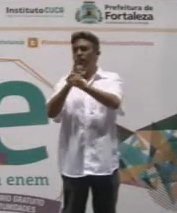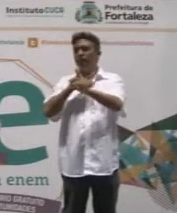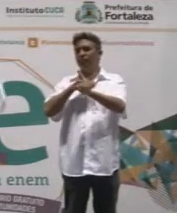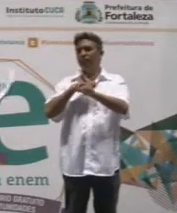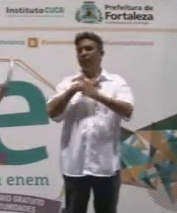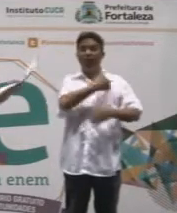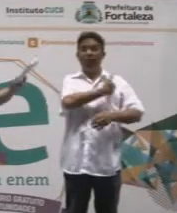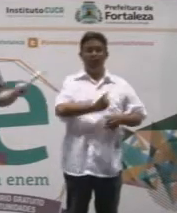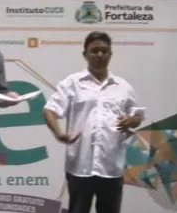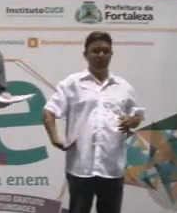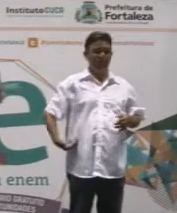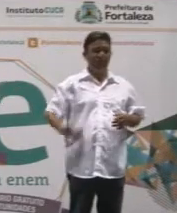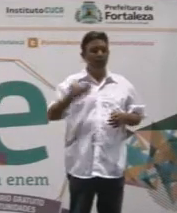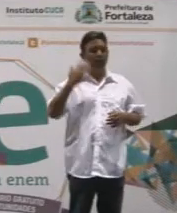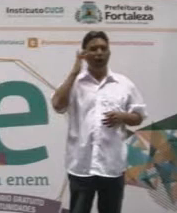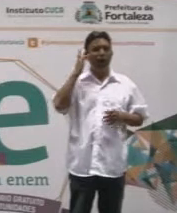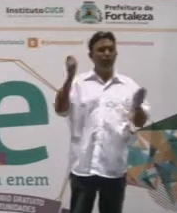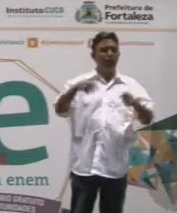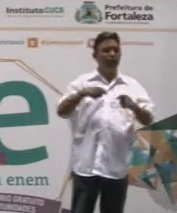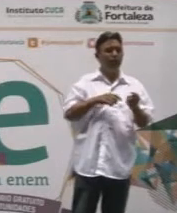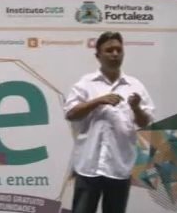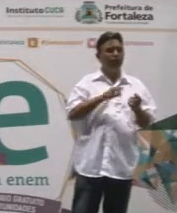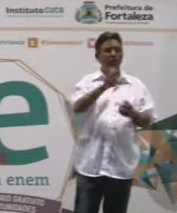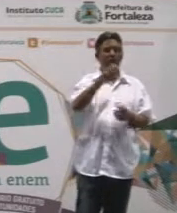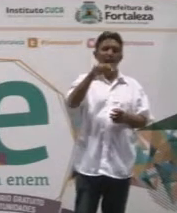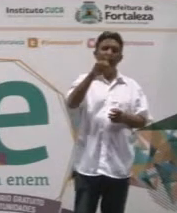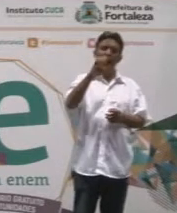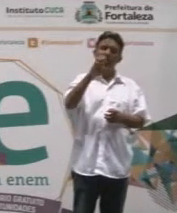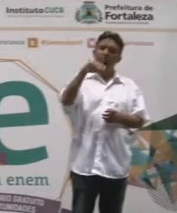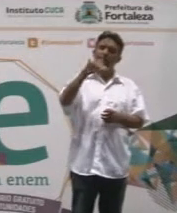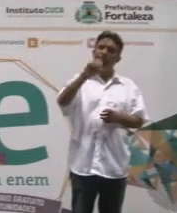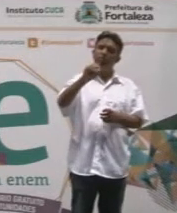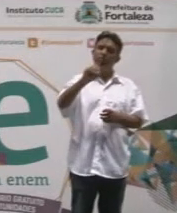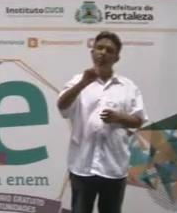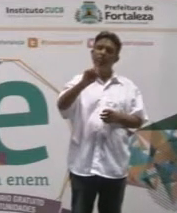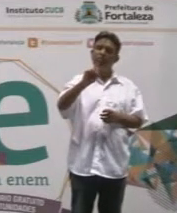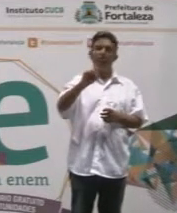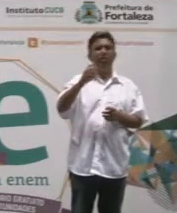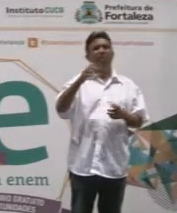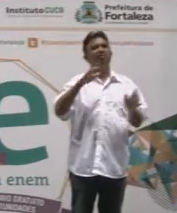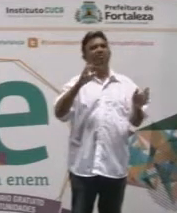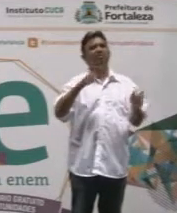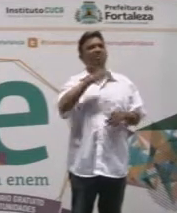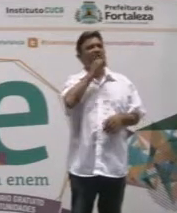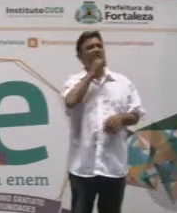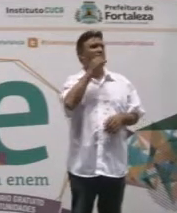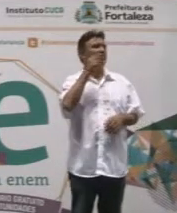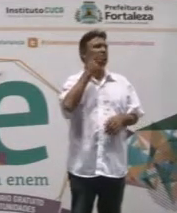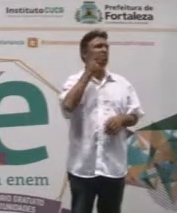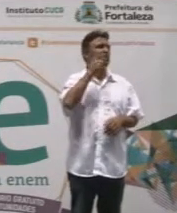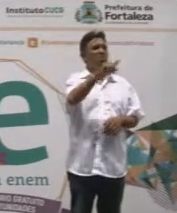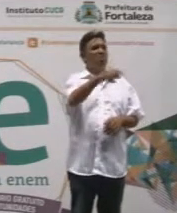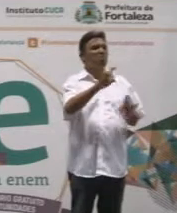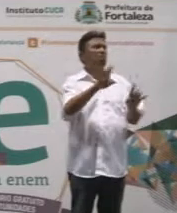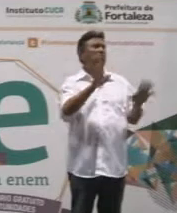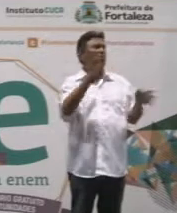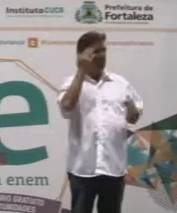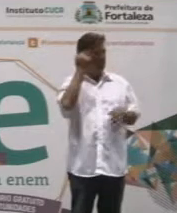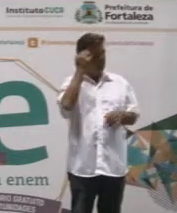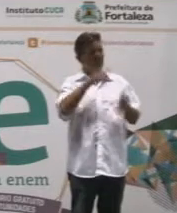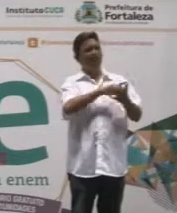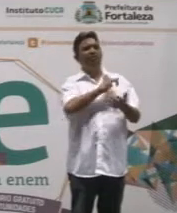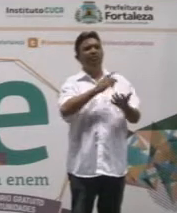governo espera um determinado número de casos endêmicos. O que é um caso endêmico? Teve 1000 casos aqui no Ceará e já estávamos esperando